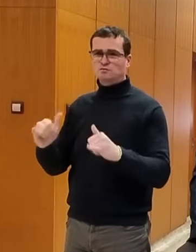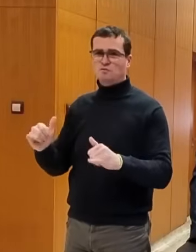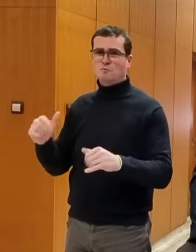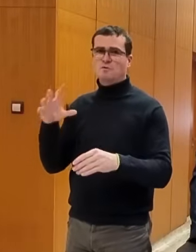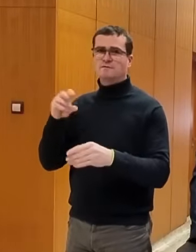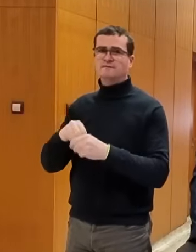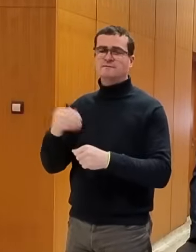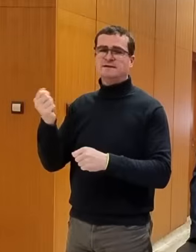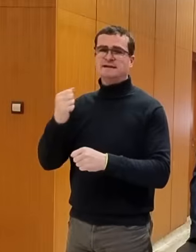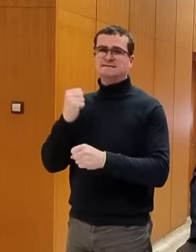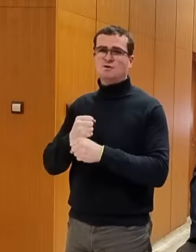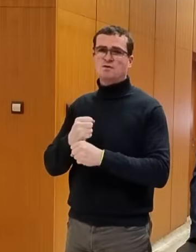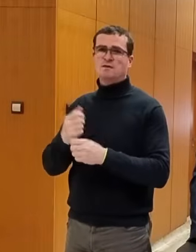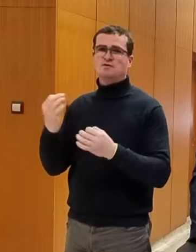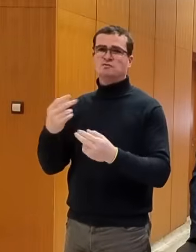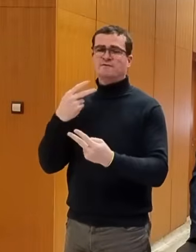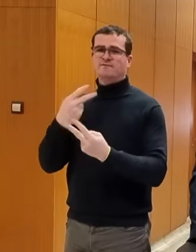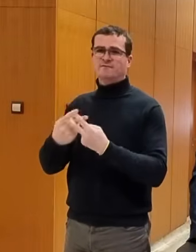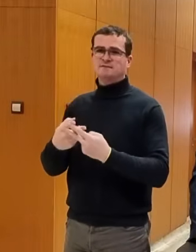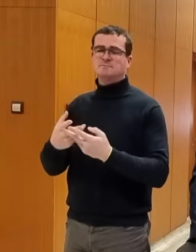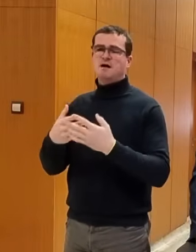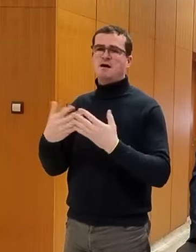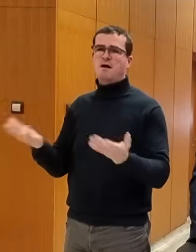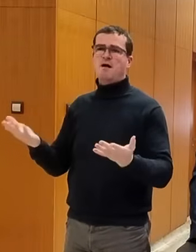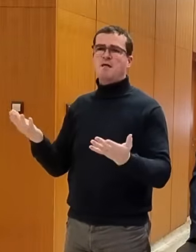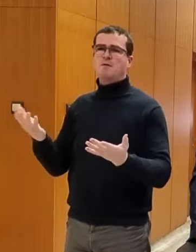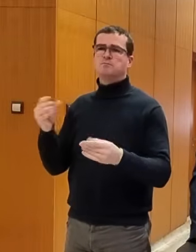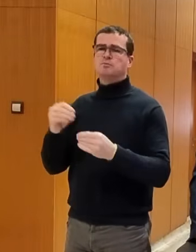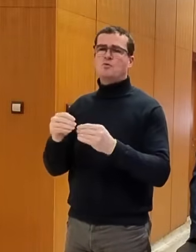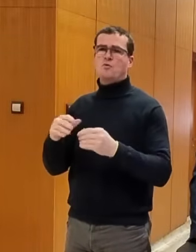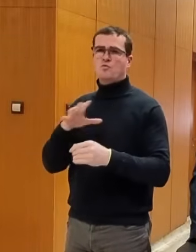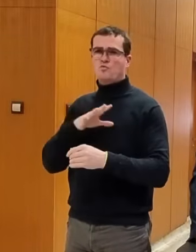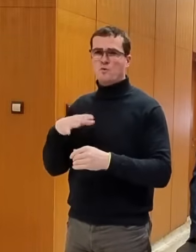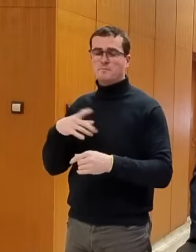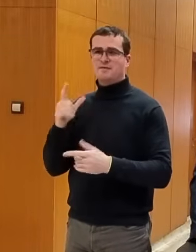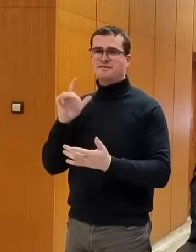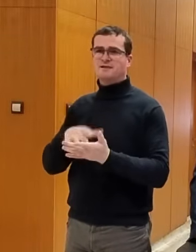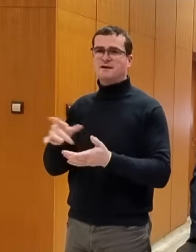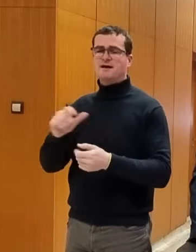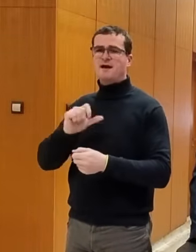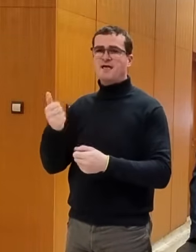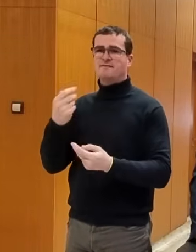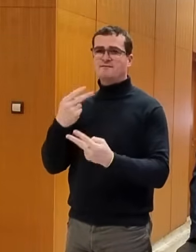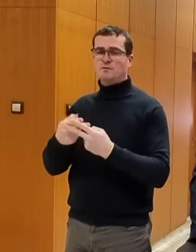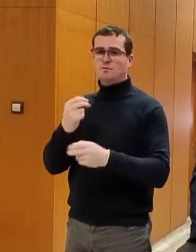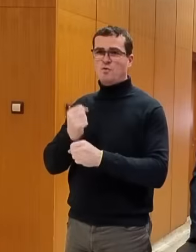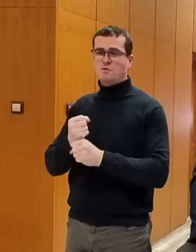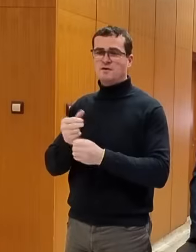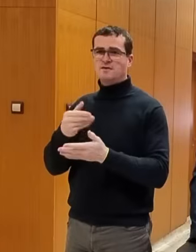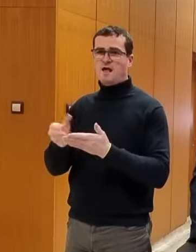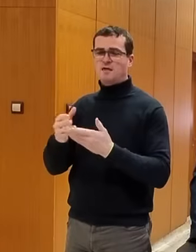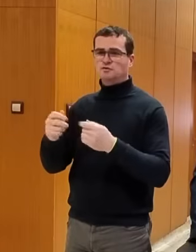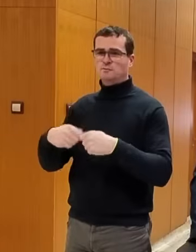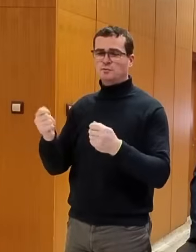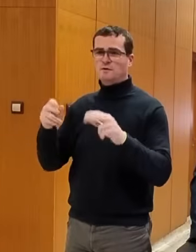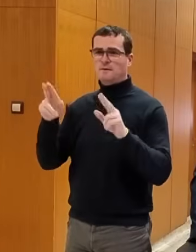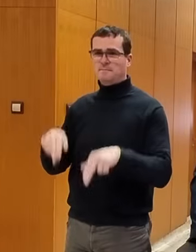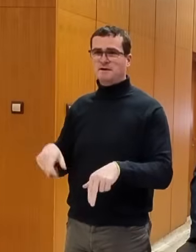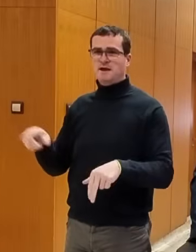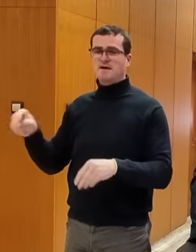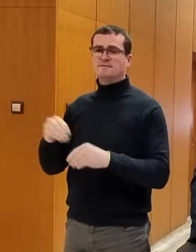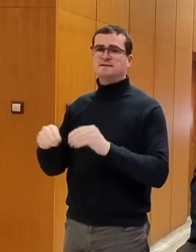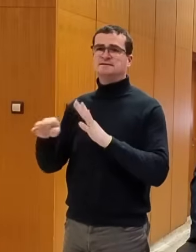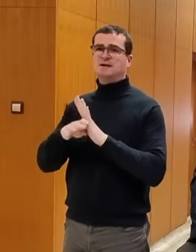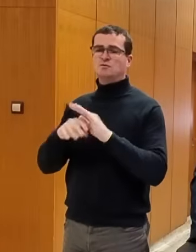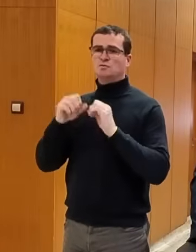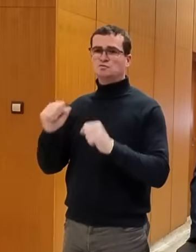v rámci trestných konaní, či už väzobných, alebo štandardných, ale týkalo sa to najmä väzobných konaní a ďalších porušení práv, či už na